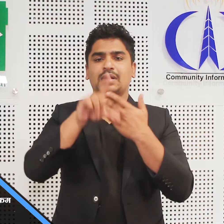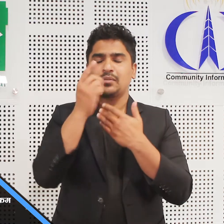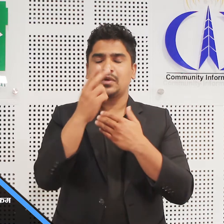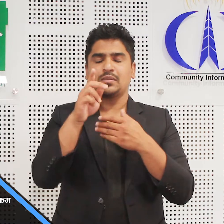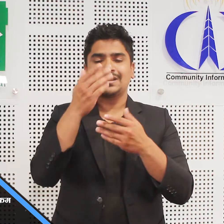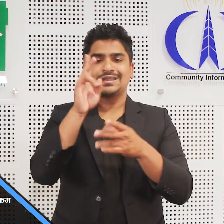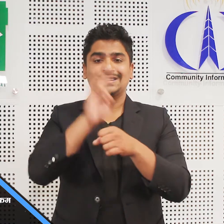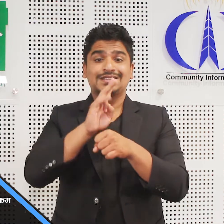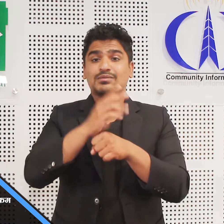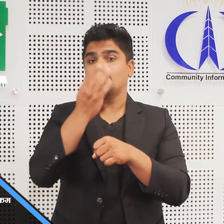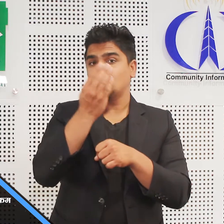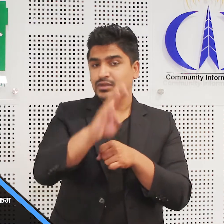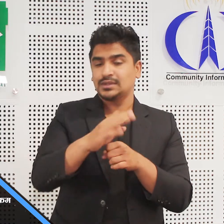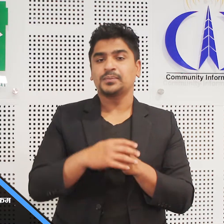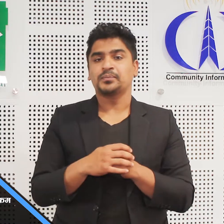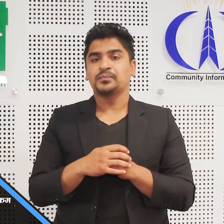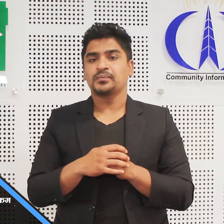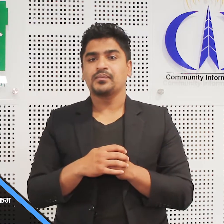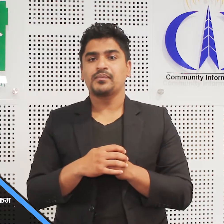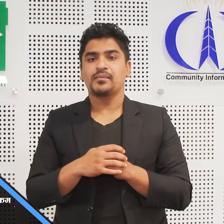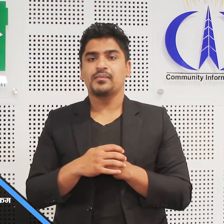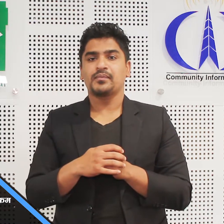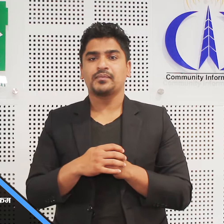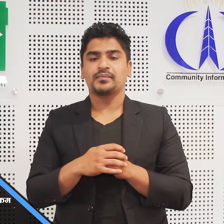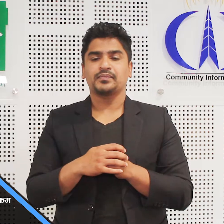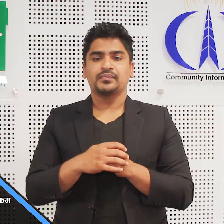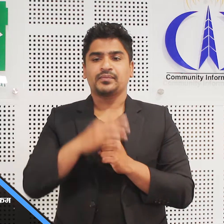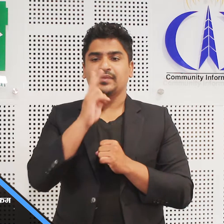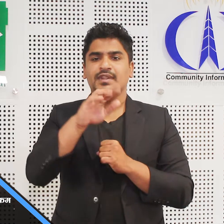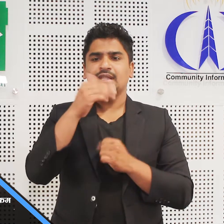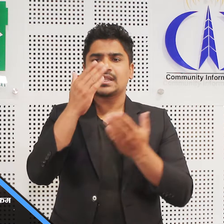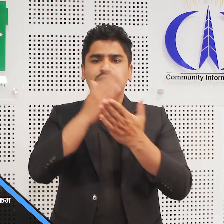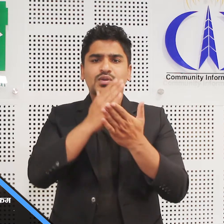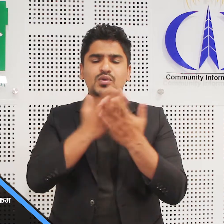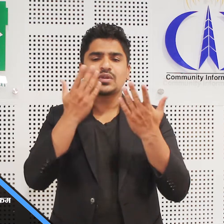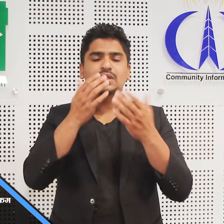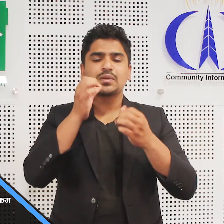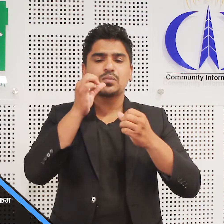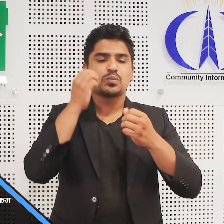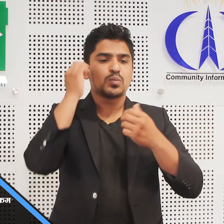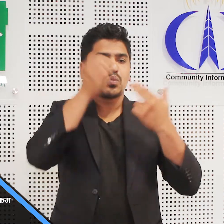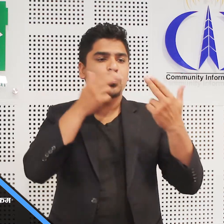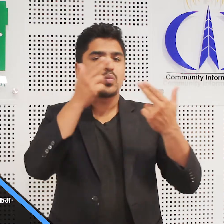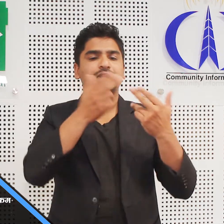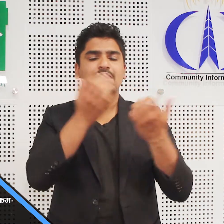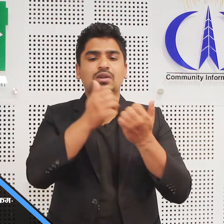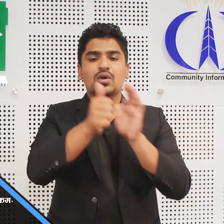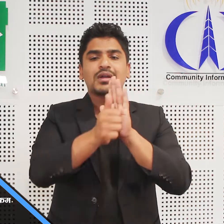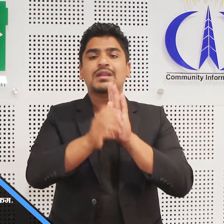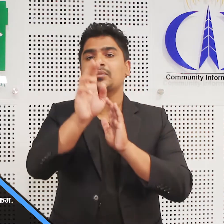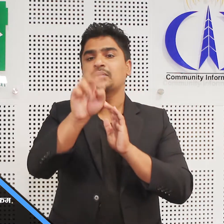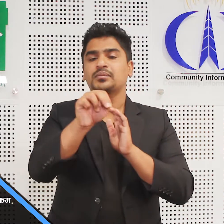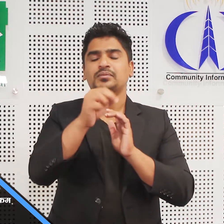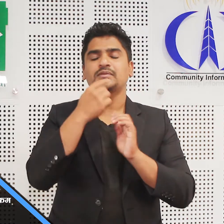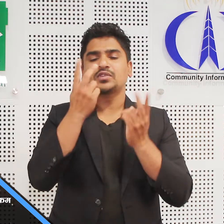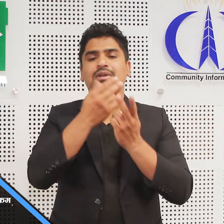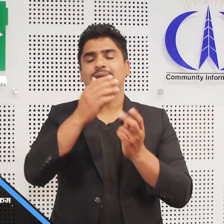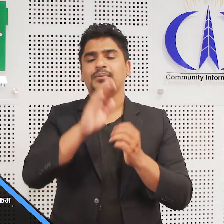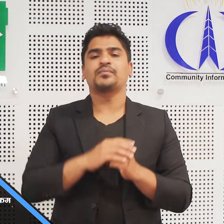भनेर यहाँ उहाँहरूलाई चाहिँ के गर्न सकिन्छ त, कसैको त अपाङ्ग भए पनि सिप हुन्छ होइन, एक त्यसलाई